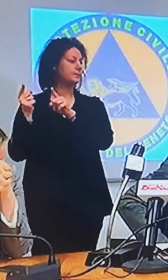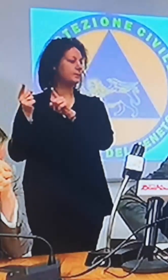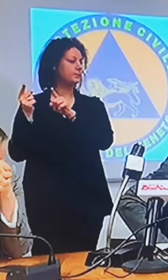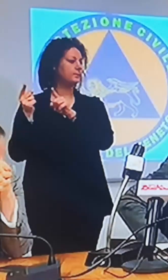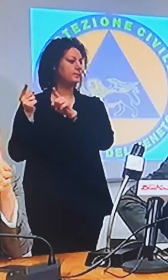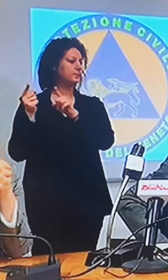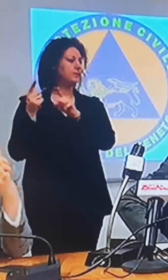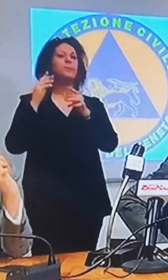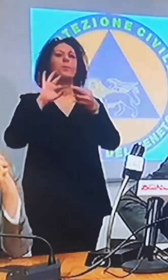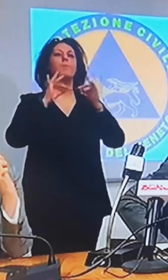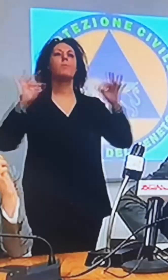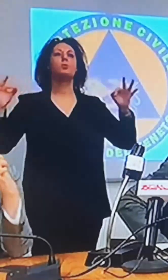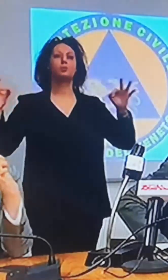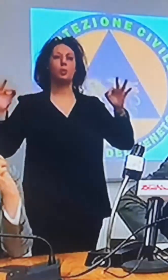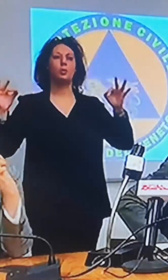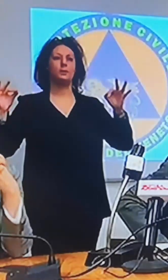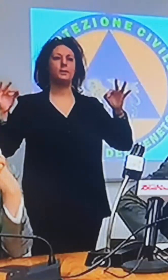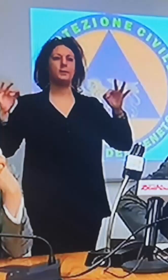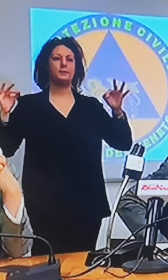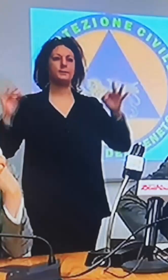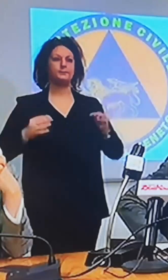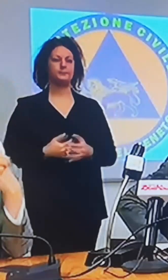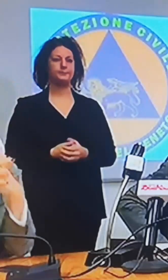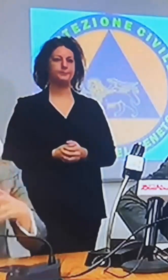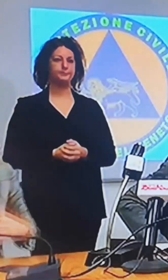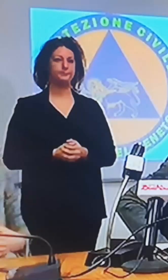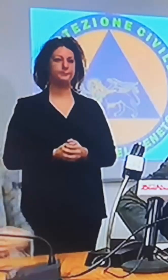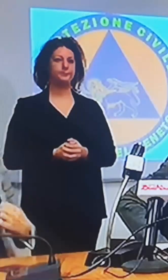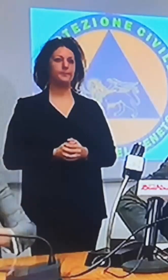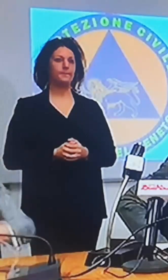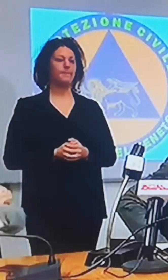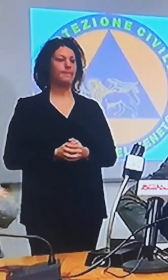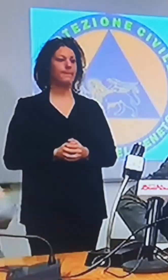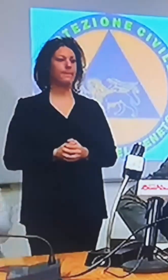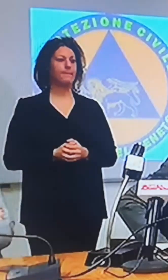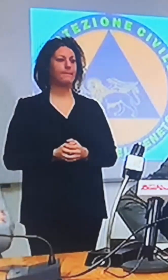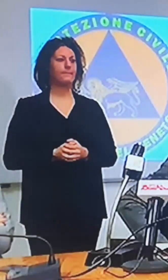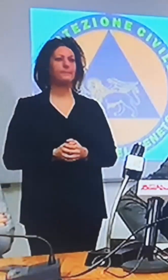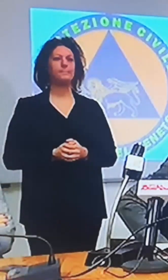La proporzione si moltiplica i medi e si diletta gli estremi.